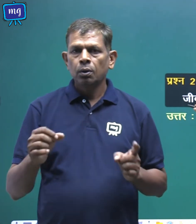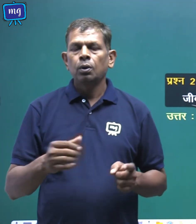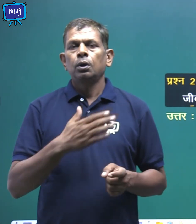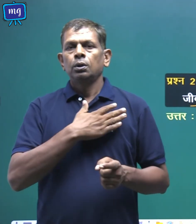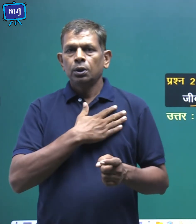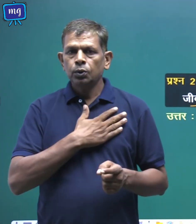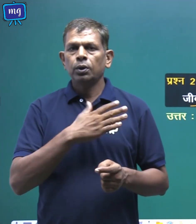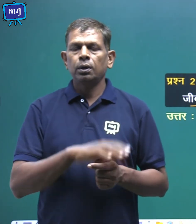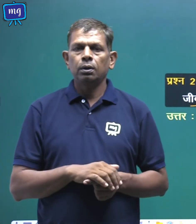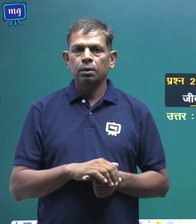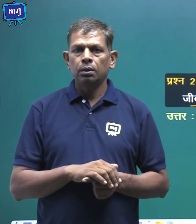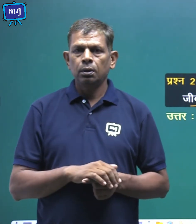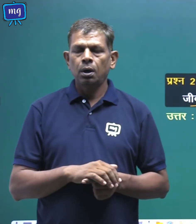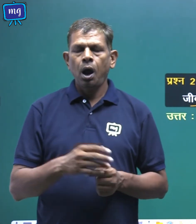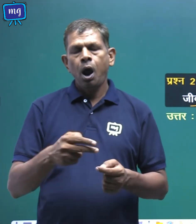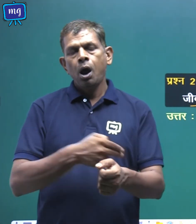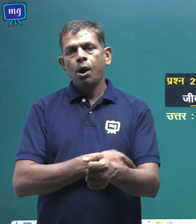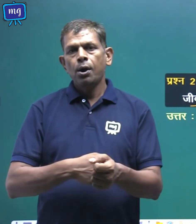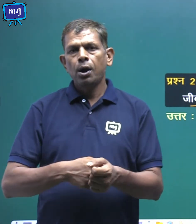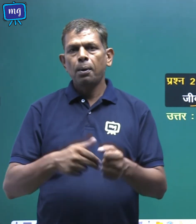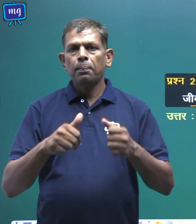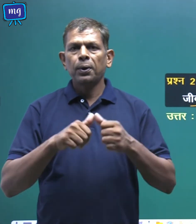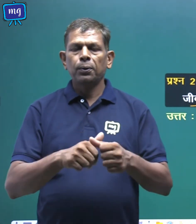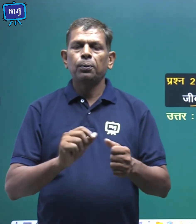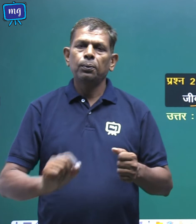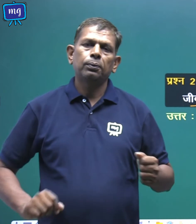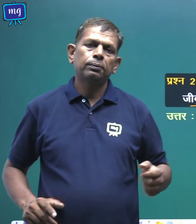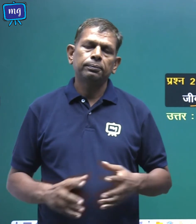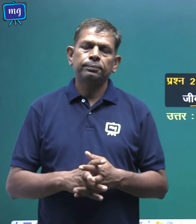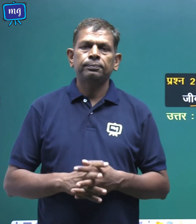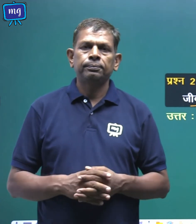जीवों के नाम लिखो।